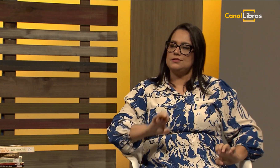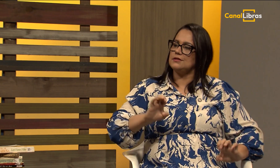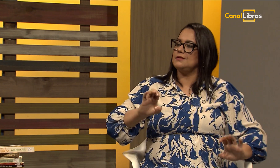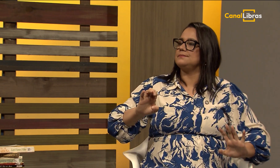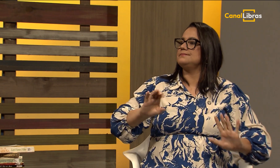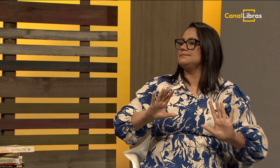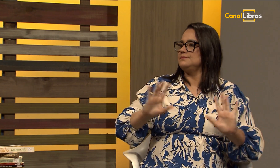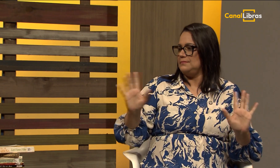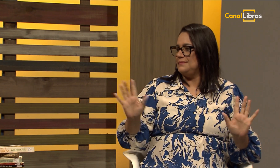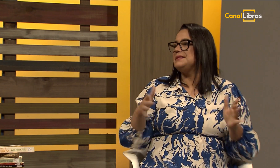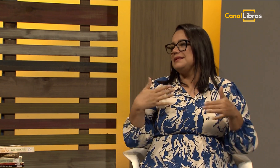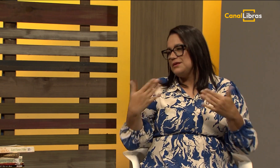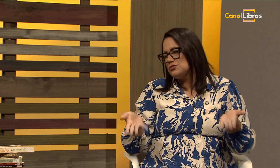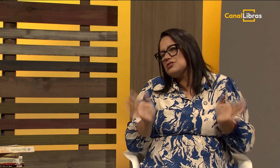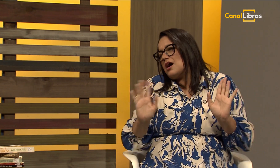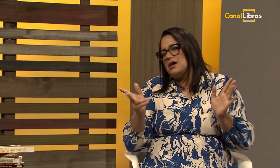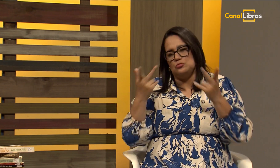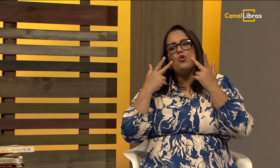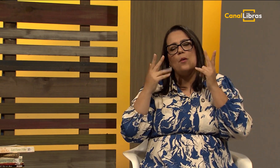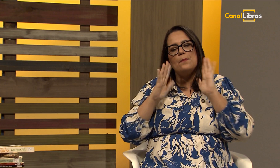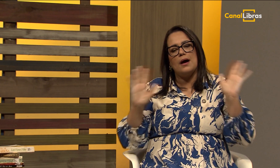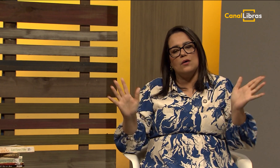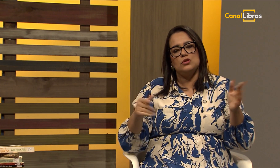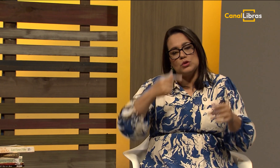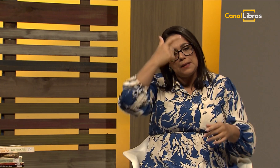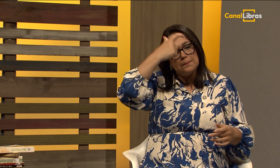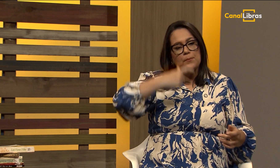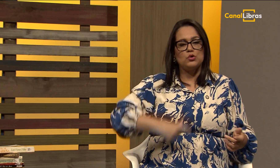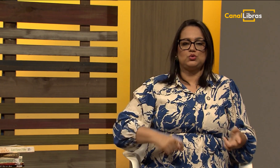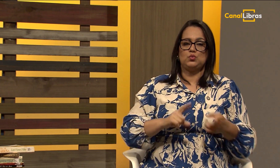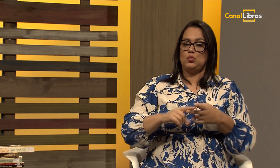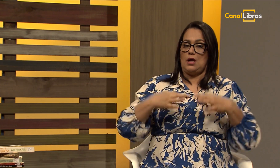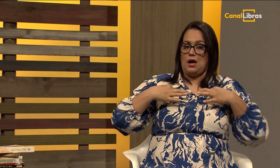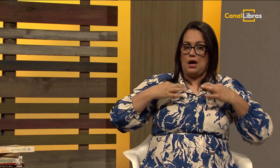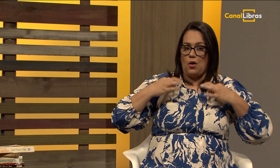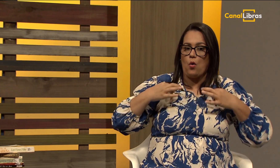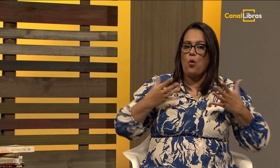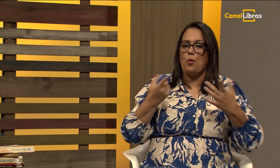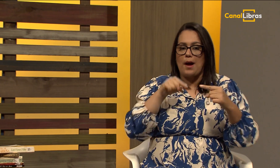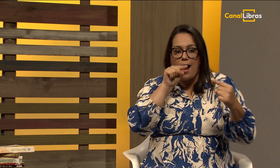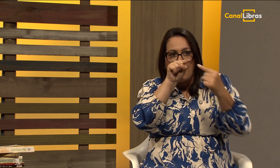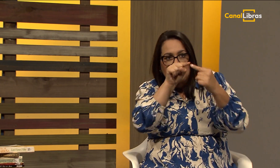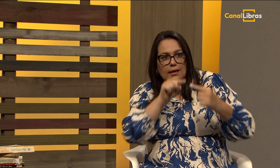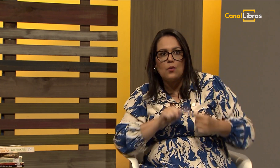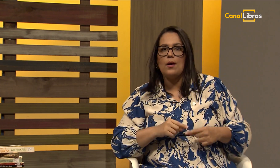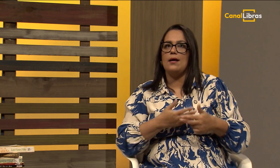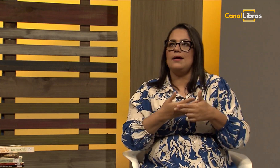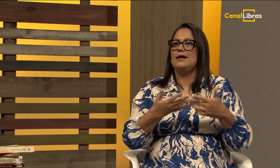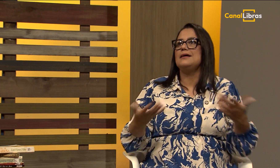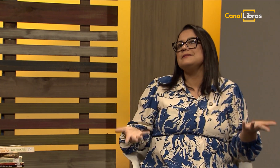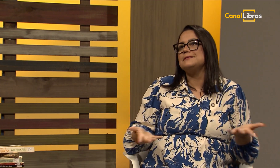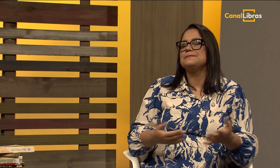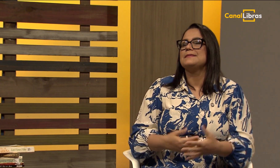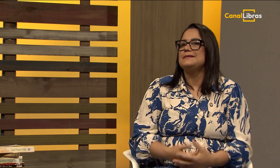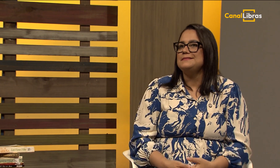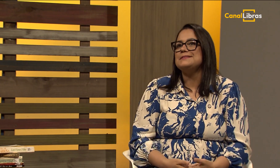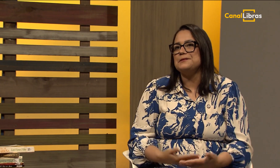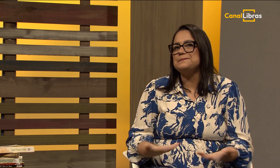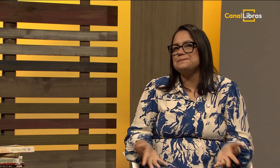como consultas médicas, é normal. Já sabemos desse nosso papel e da nossa postura, assim como